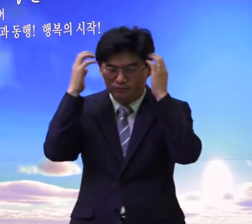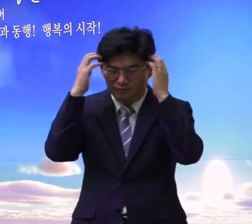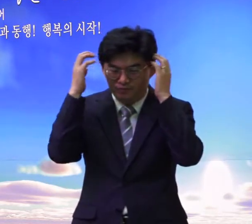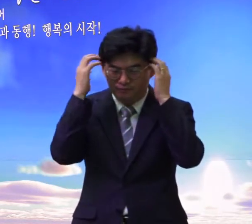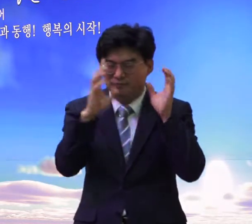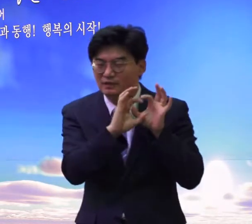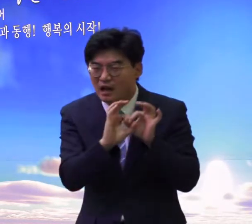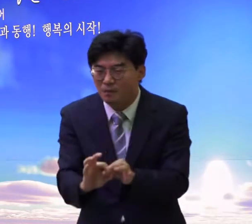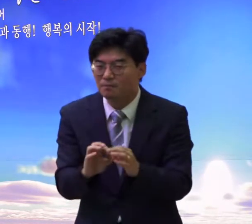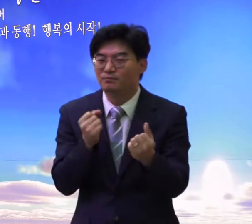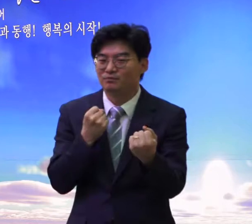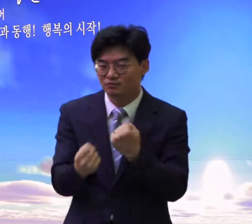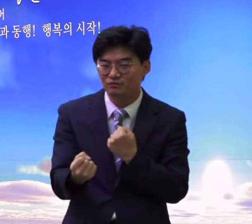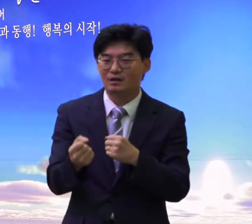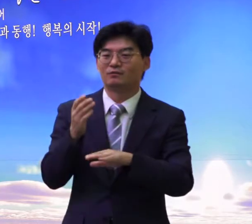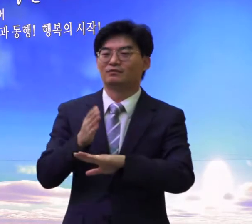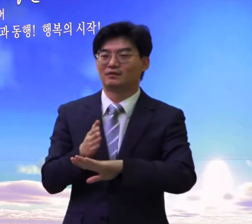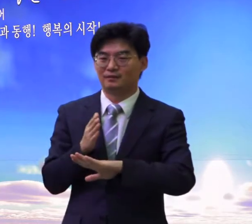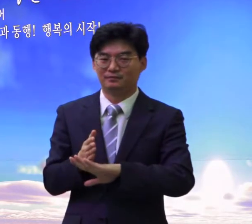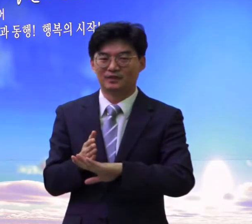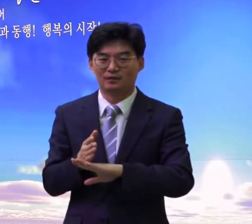영성을 보여주었습니다.